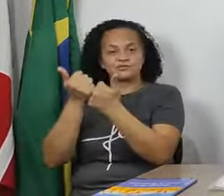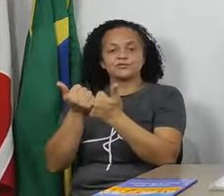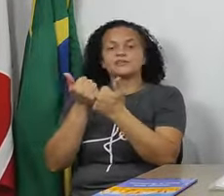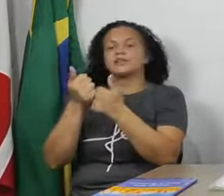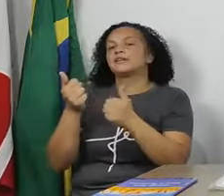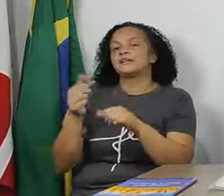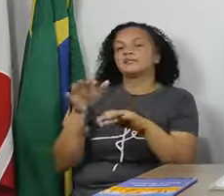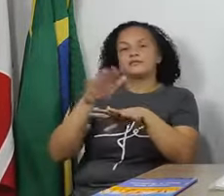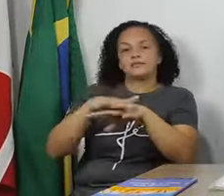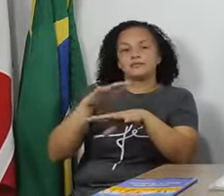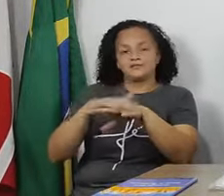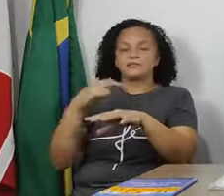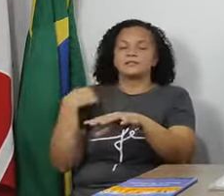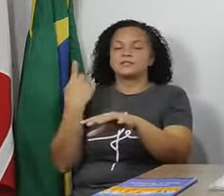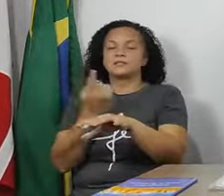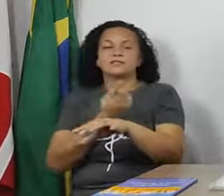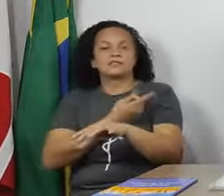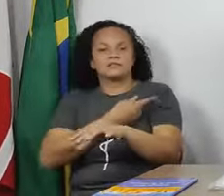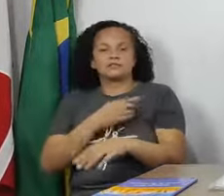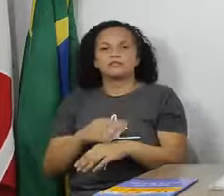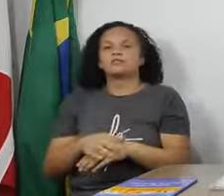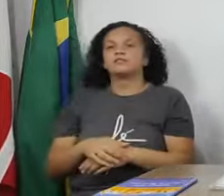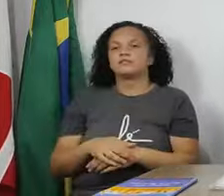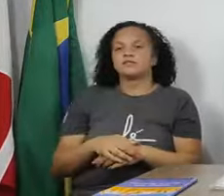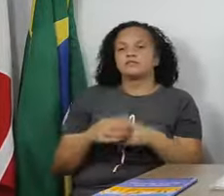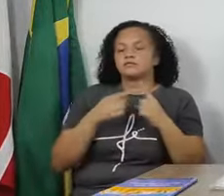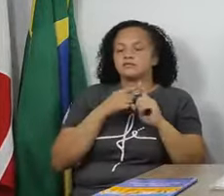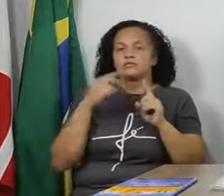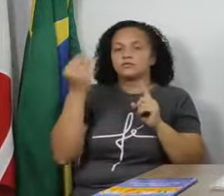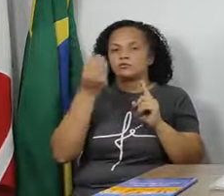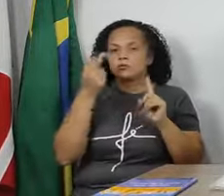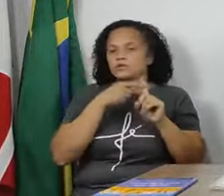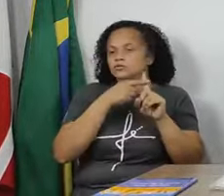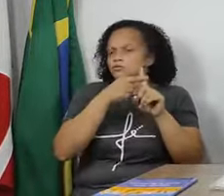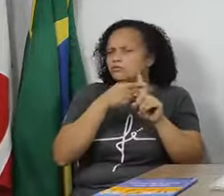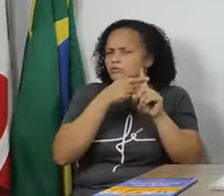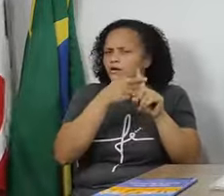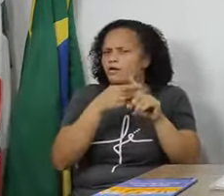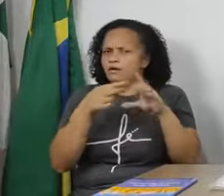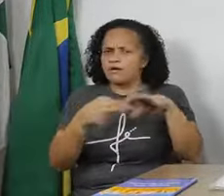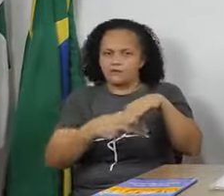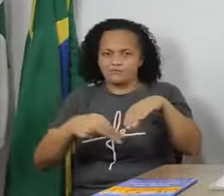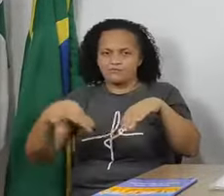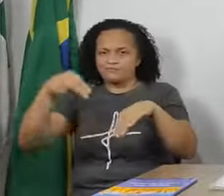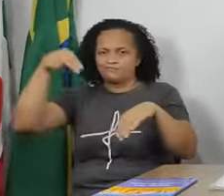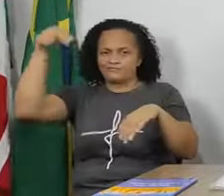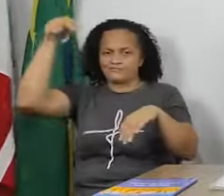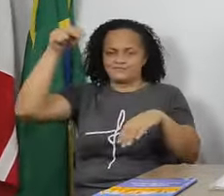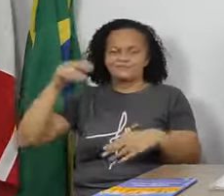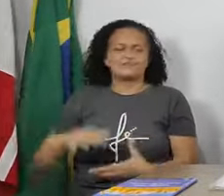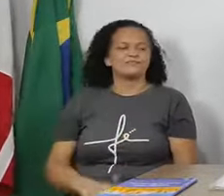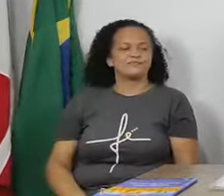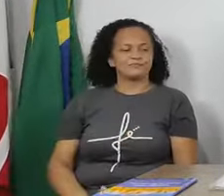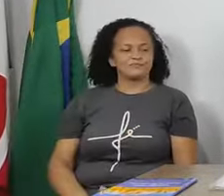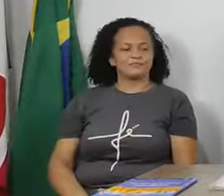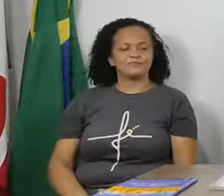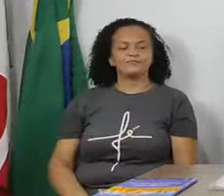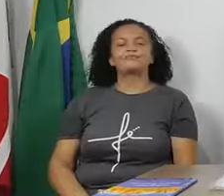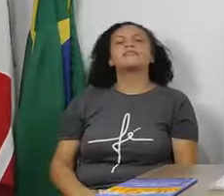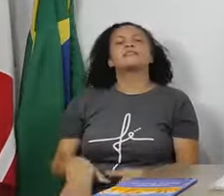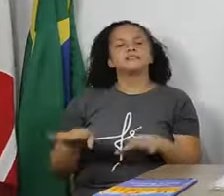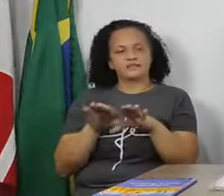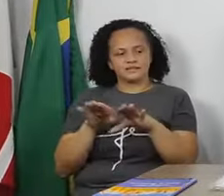nosso favor, lá na cruz do Calvário, na ocasião da sua morte e ressurreição, né? E a gente aprende